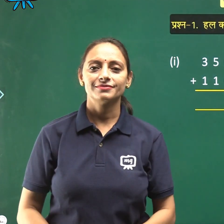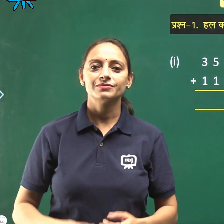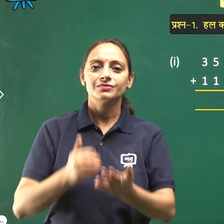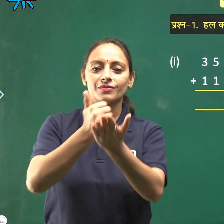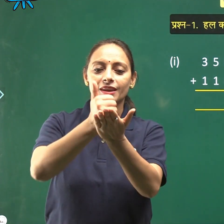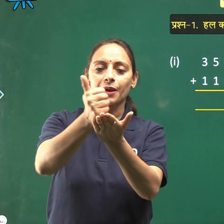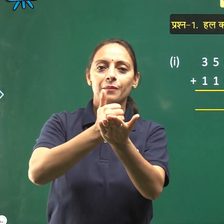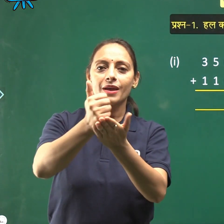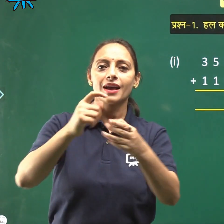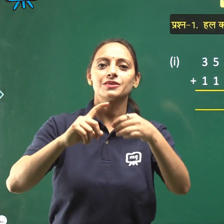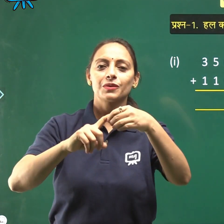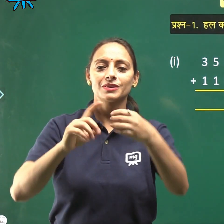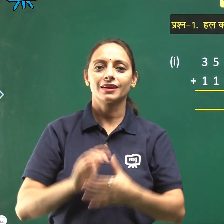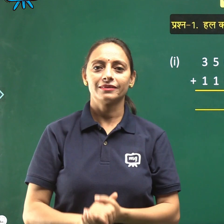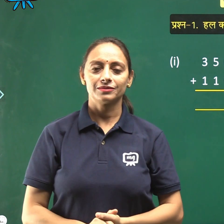अभ्यास प्रश्न,